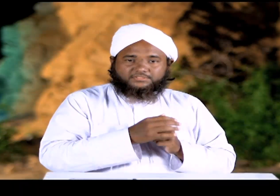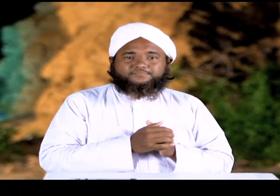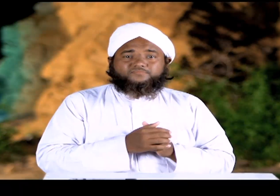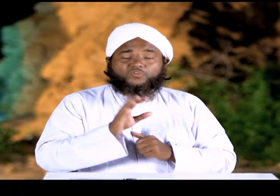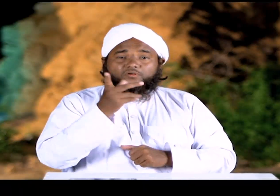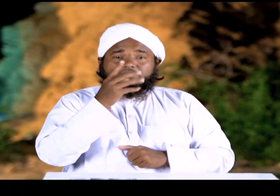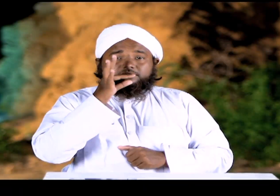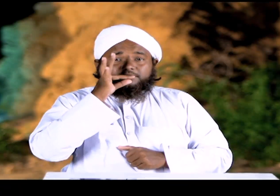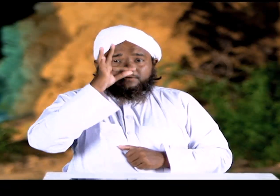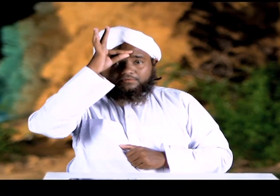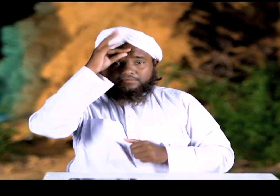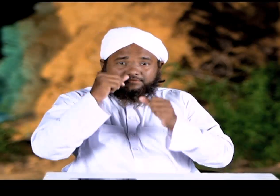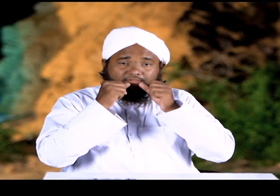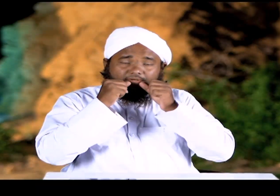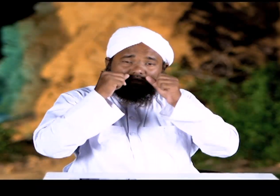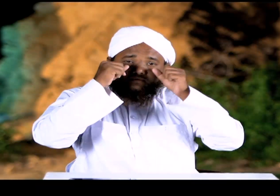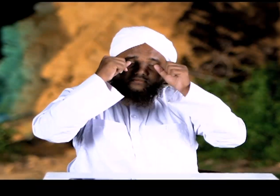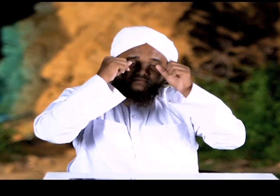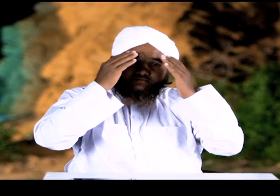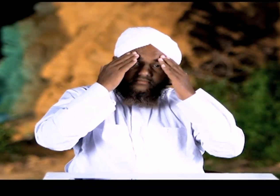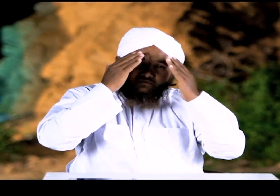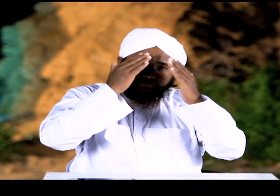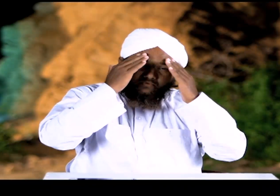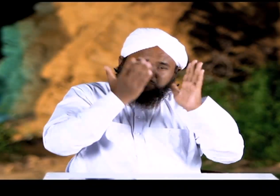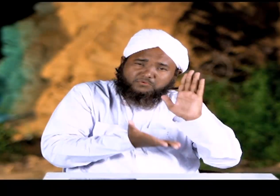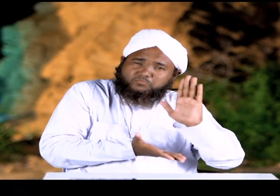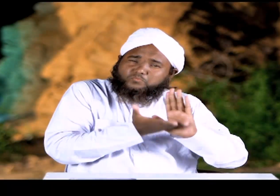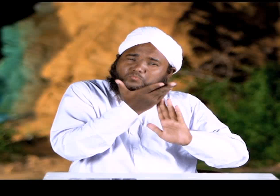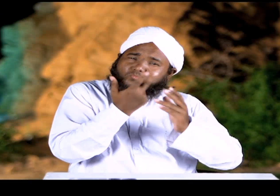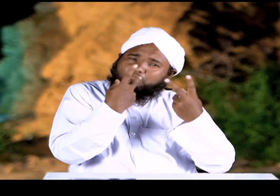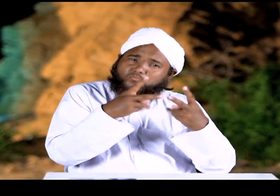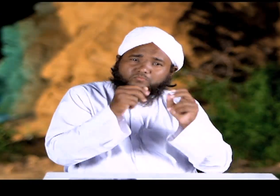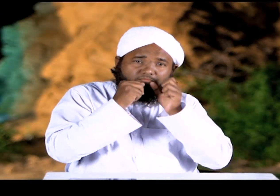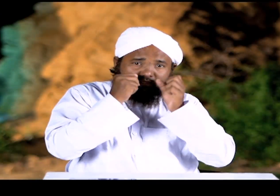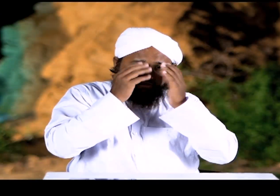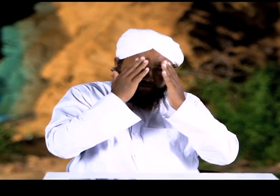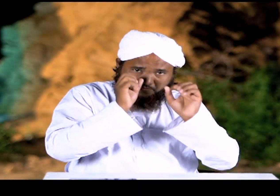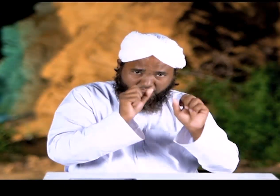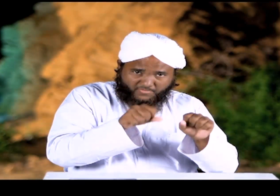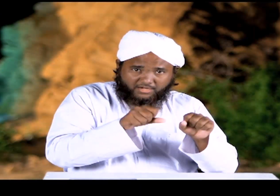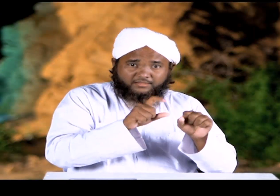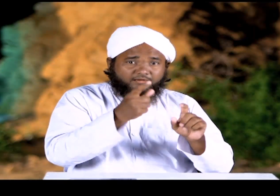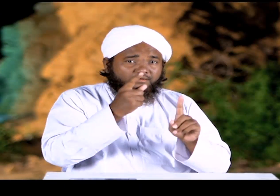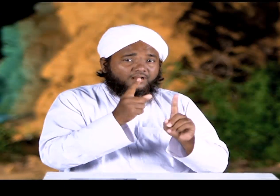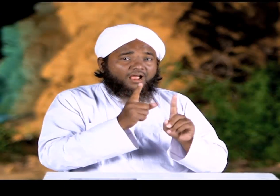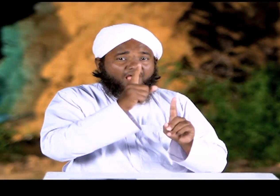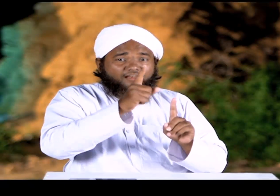جو حضور صلی اللہ علیہ وآلہ وسلم پر کثرت سے درود پاک پڑھے، وہ جب اللہ پاک